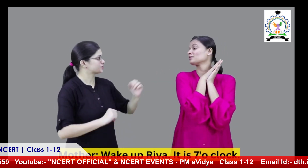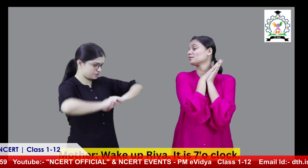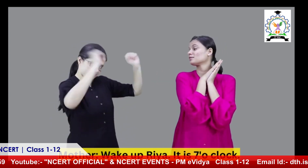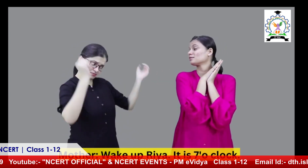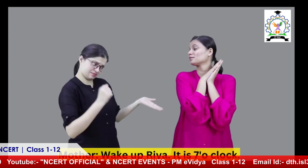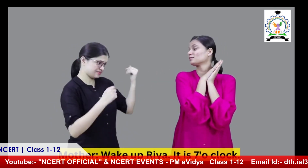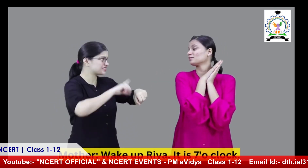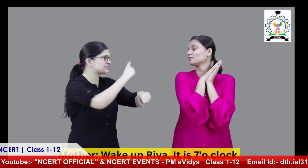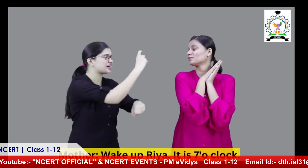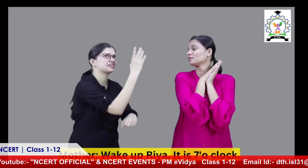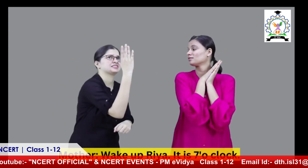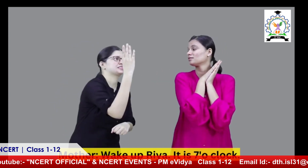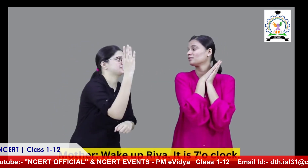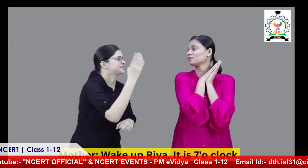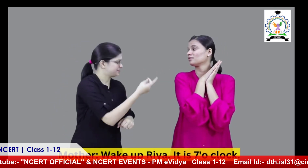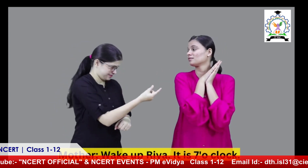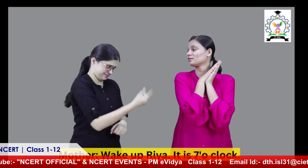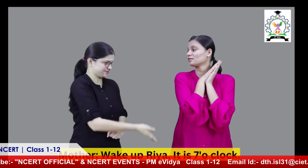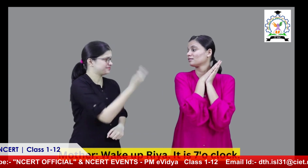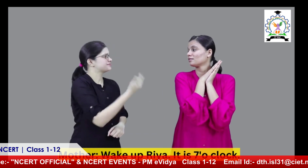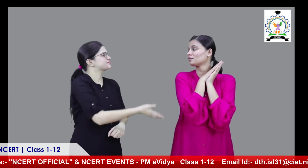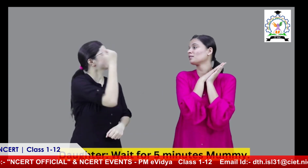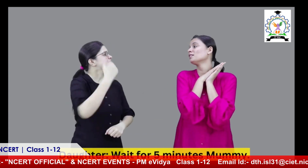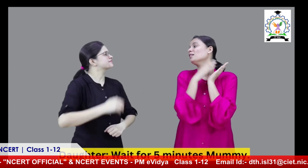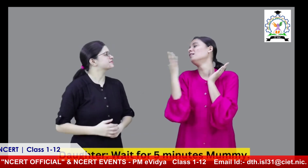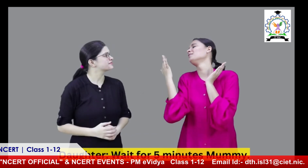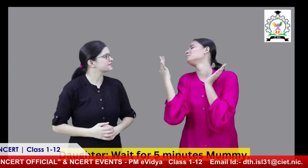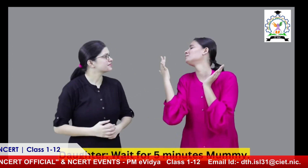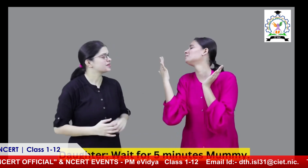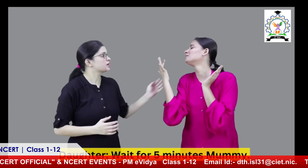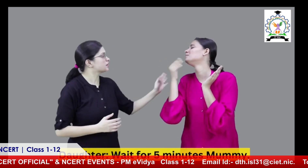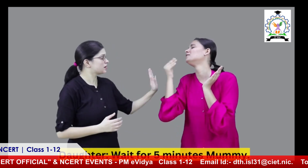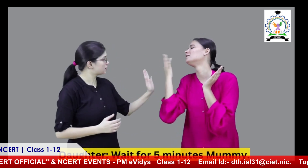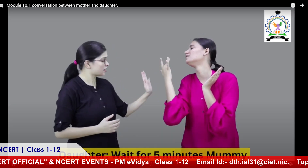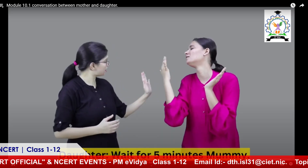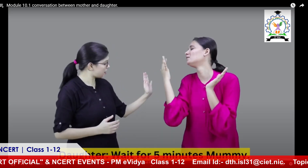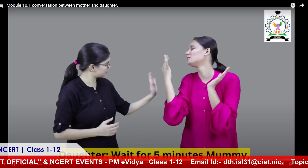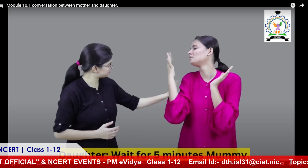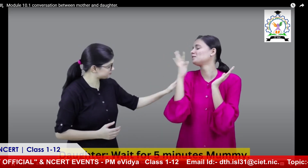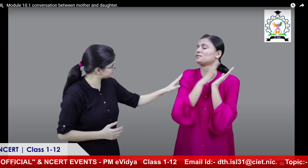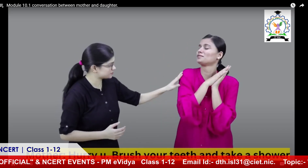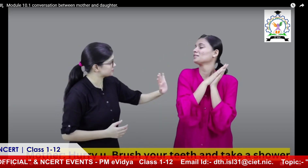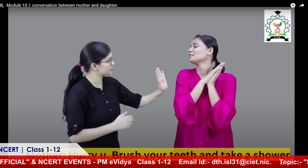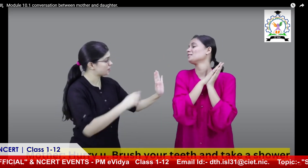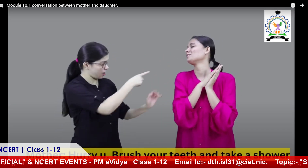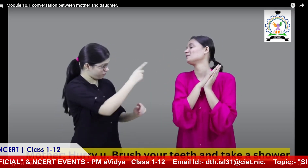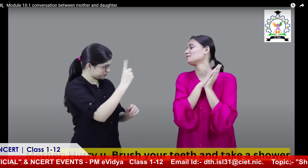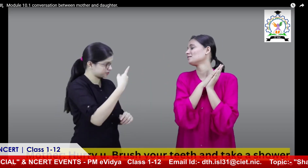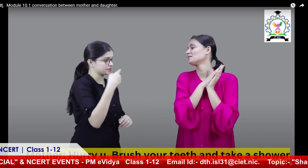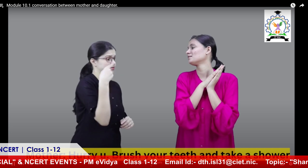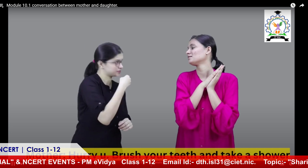रिया, क्या कर रही हो? उठो, 7 बज गए, समय देखो, जल्दी उठो फटाफट। मम्मी बस 5 मिनट। नहीं नहीं नहीं नहीं